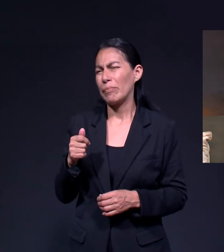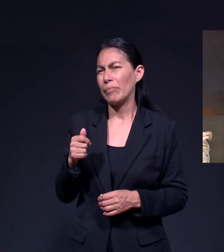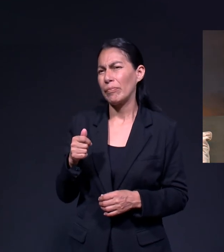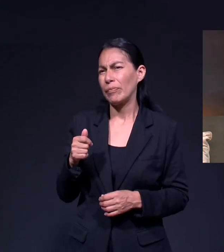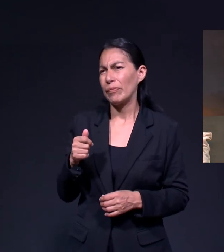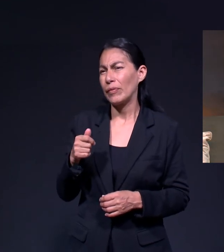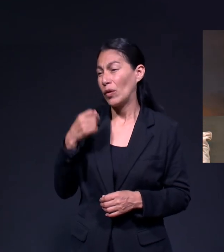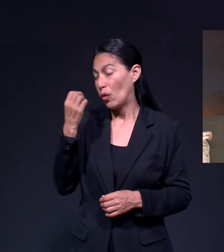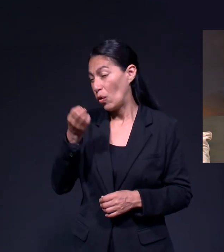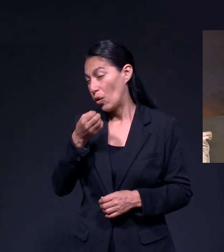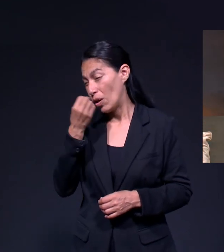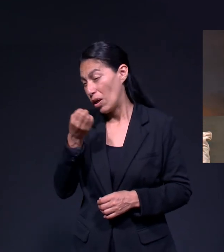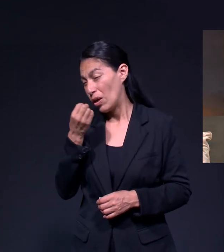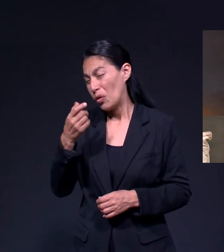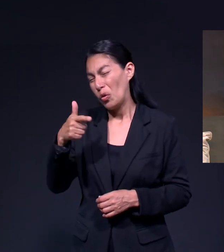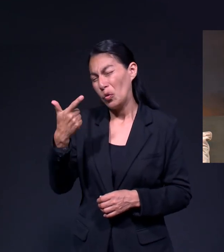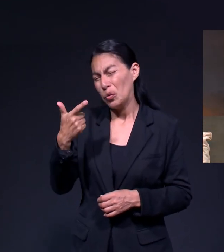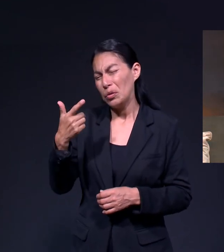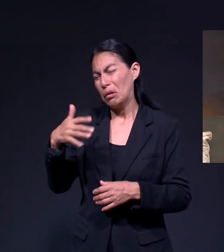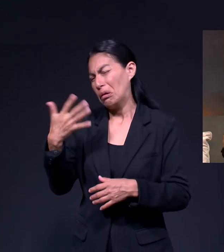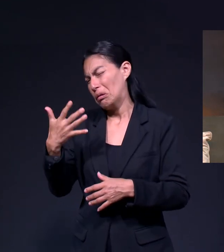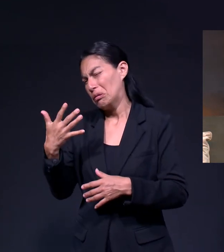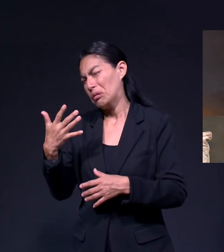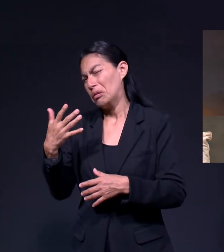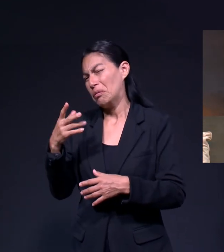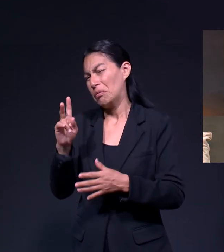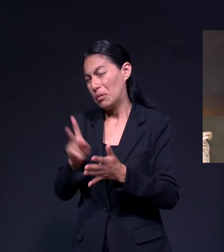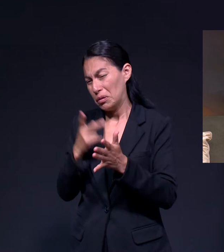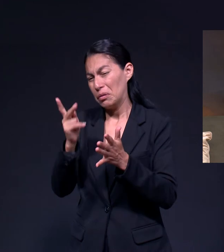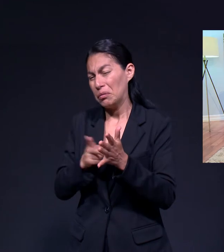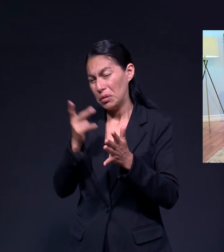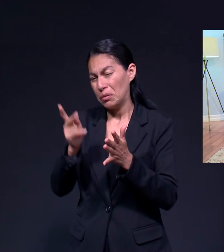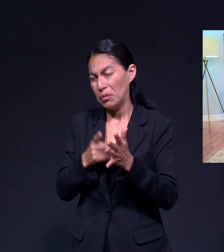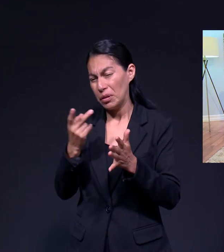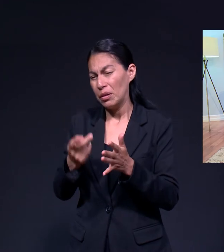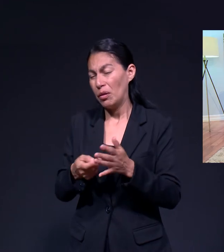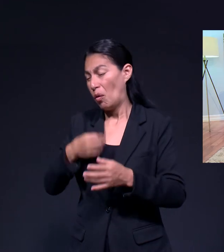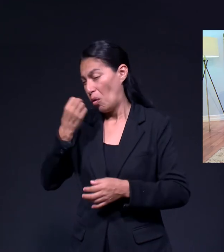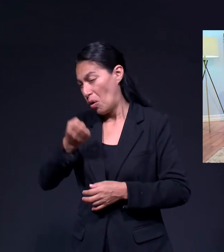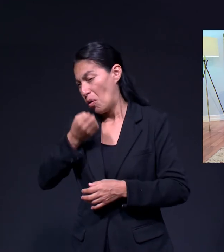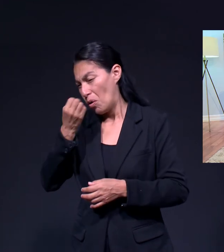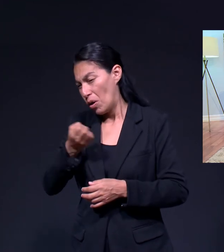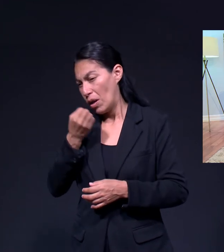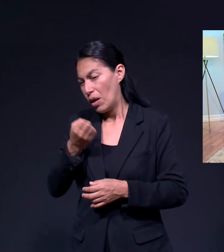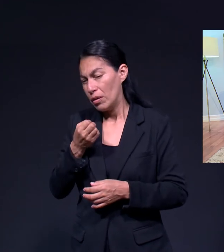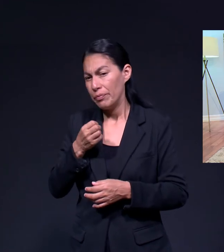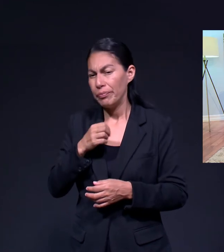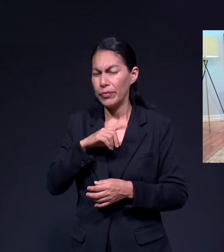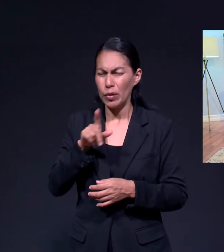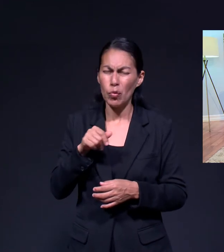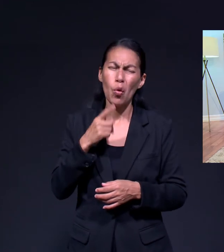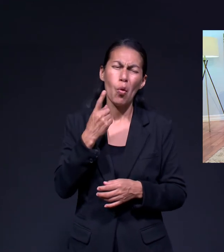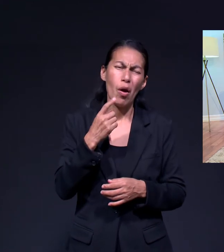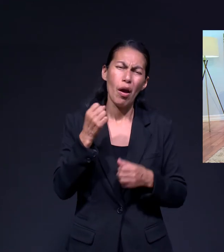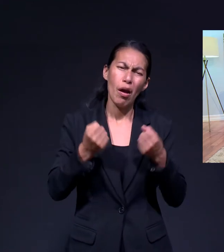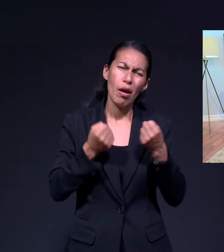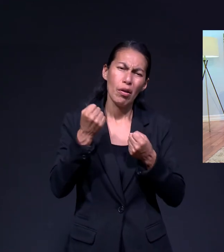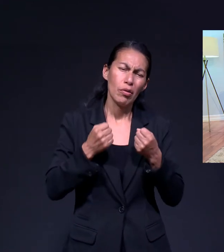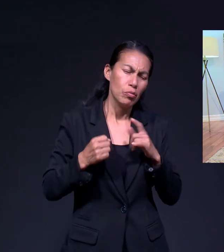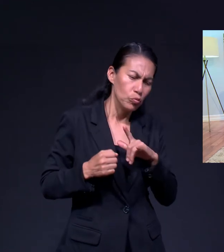que le gusta esperar como 15 veces unas 12 veces en un auto se detiene se abría y